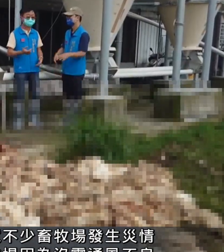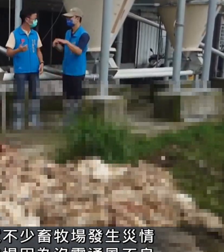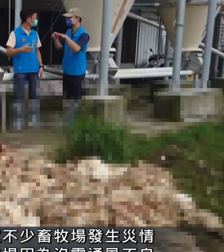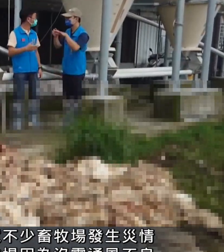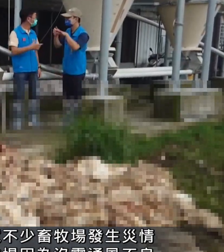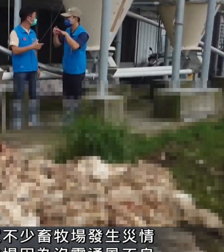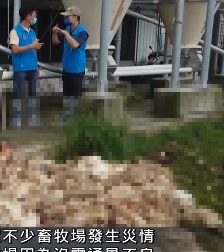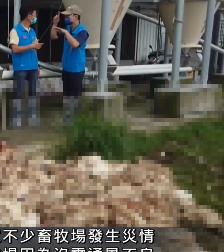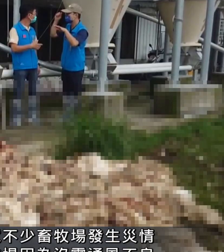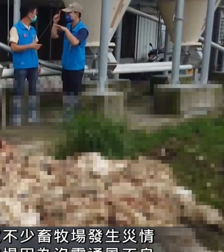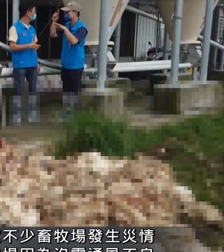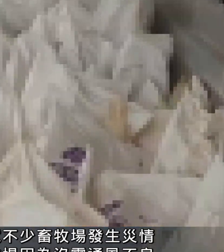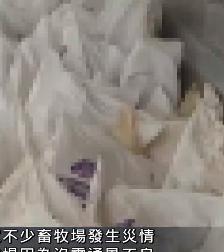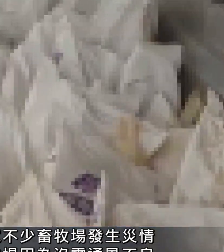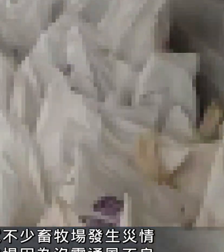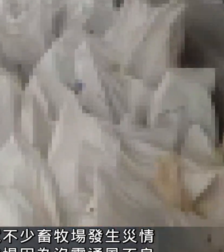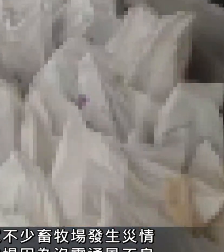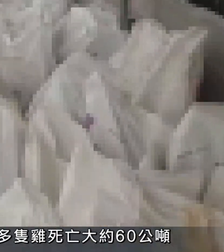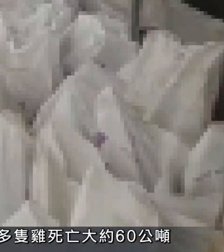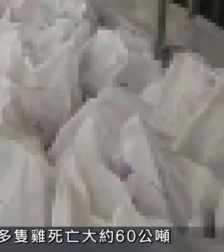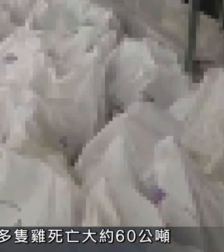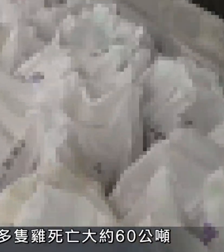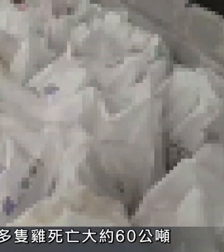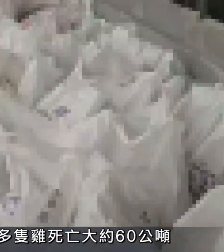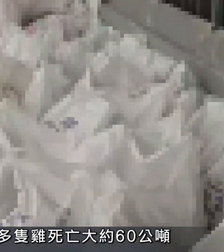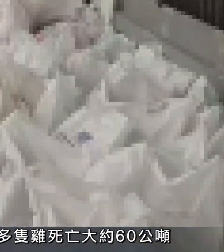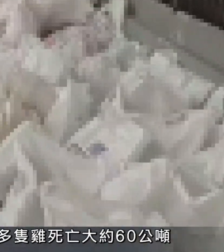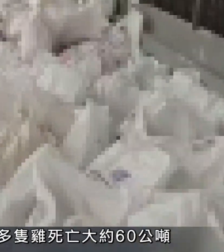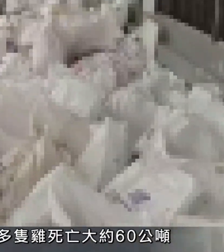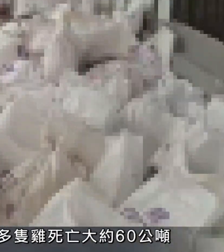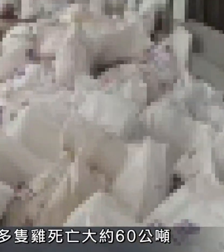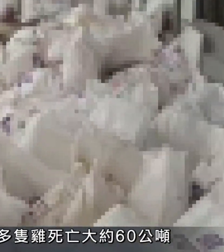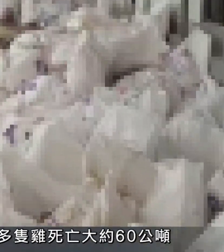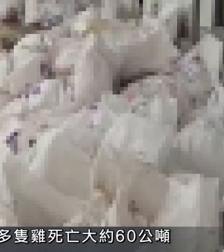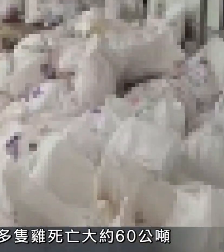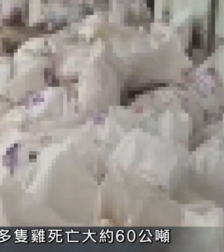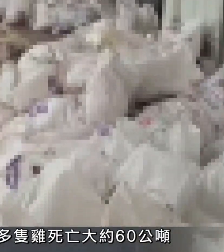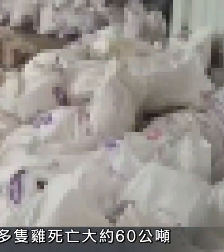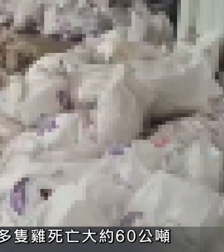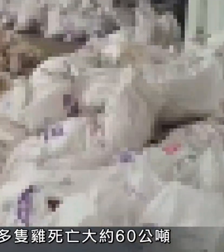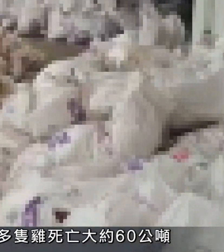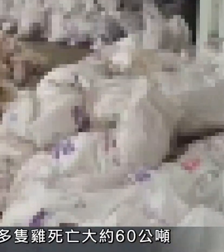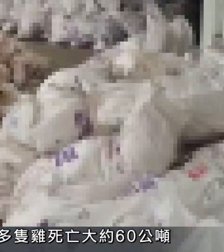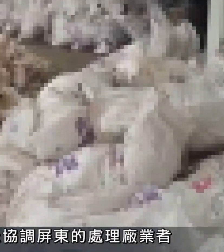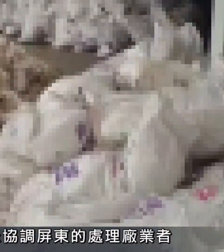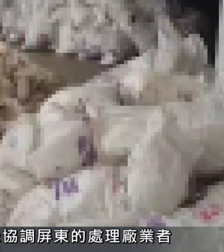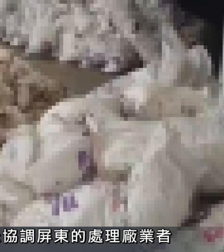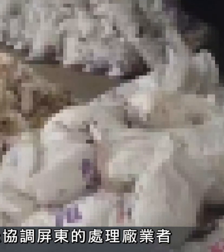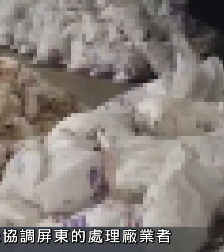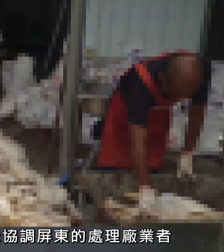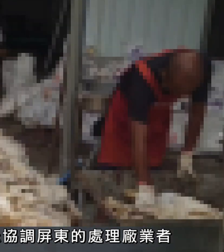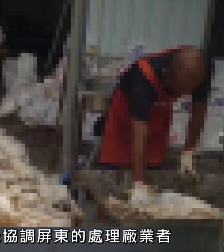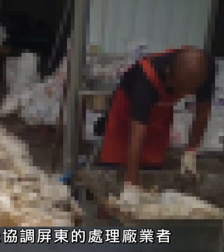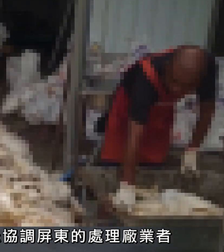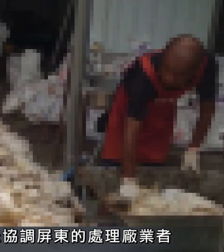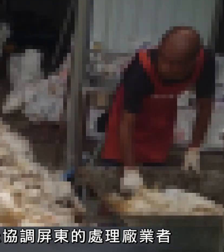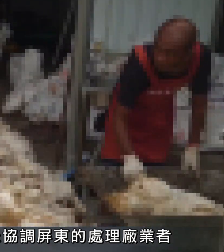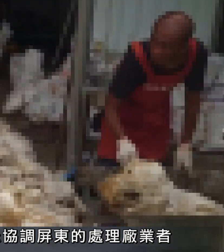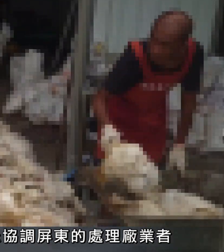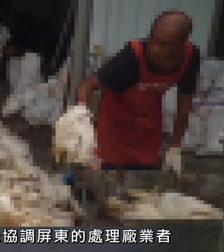没电通风不良，造成全县超过20000多只鸡死亡，大约60公吨。县府接获通报，紧急协调屏东的处理